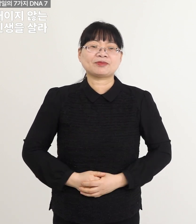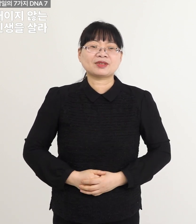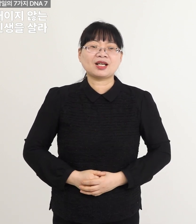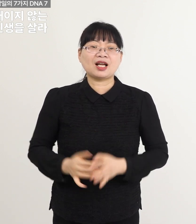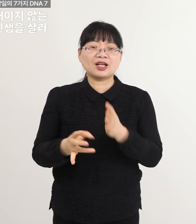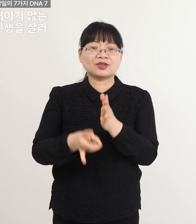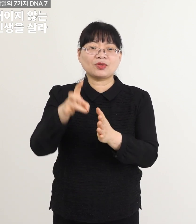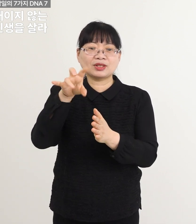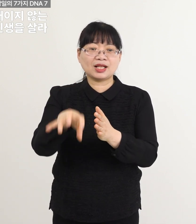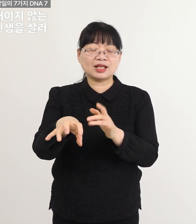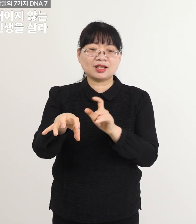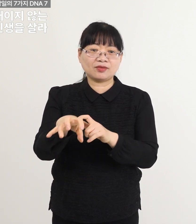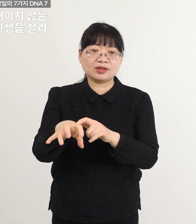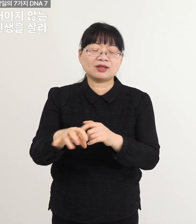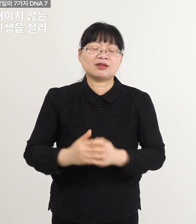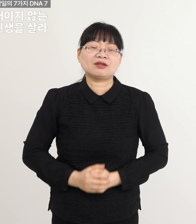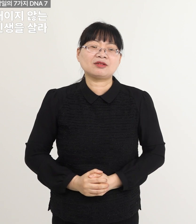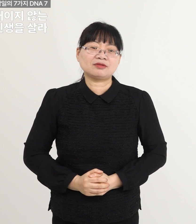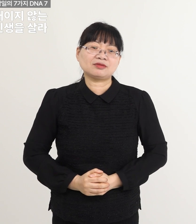예루살렘에서